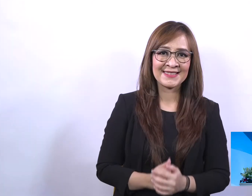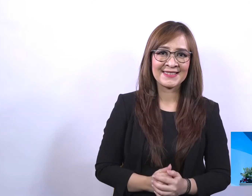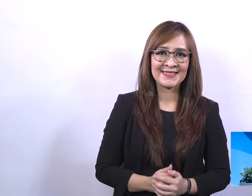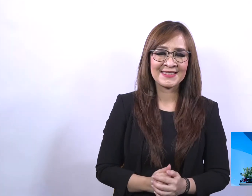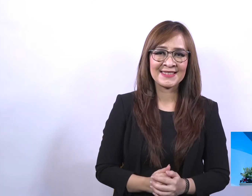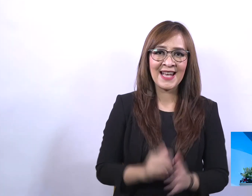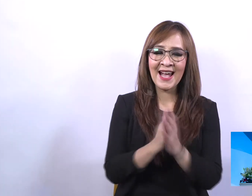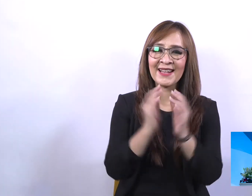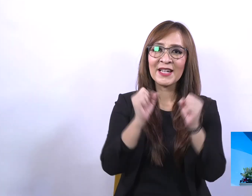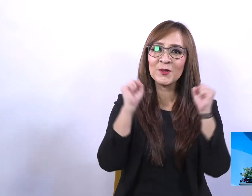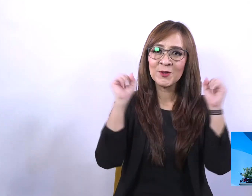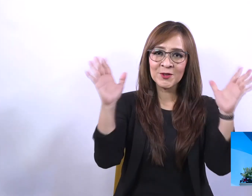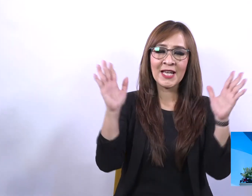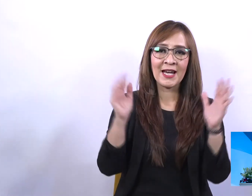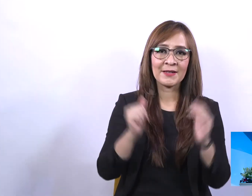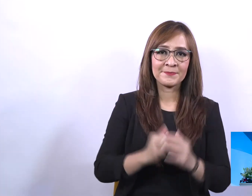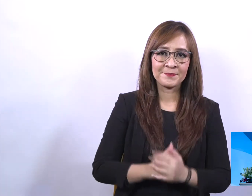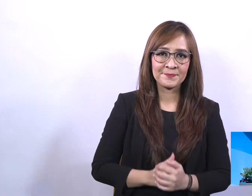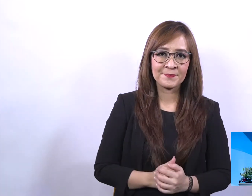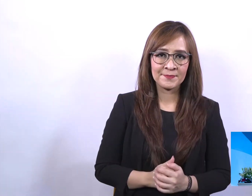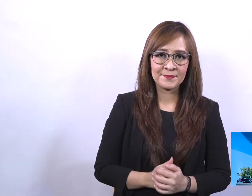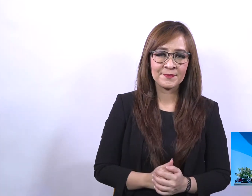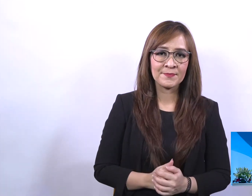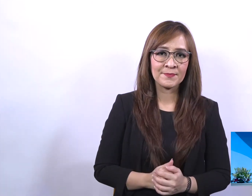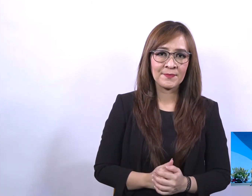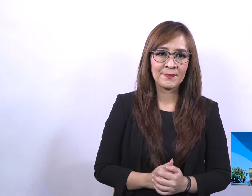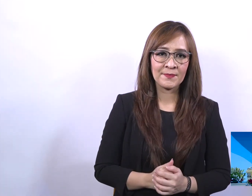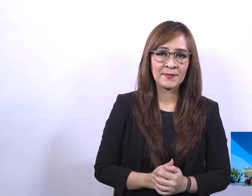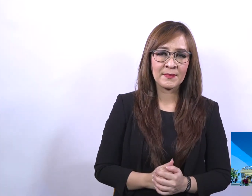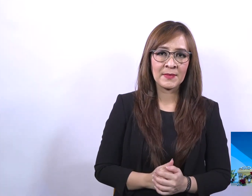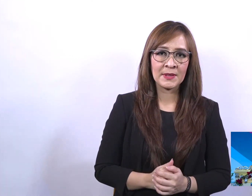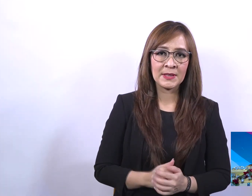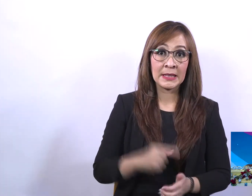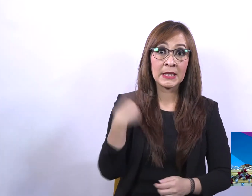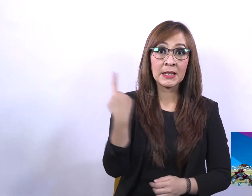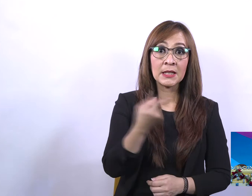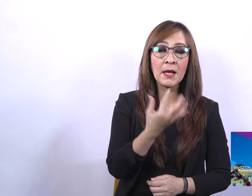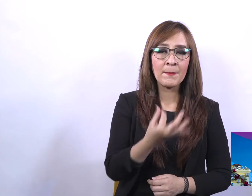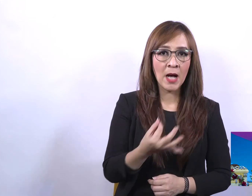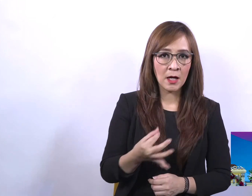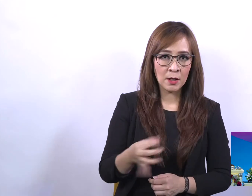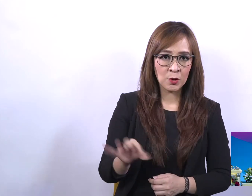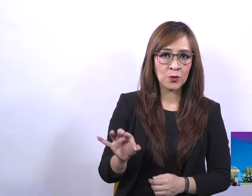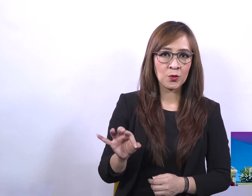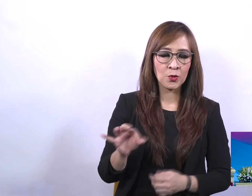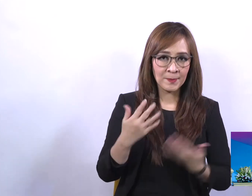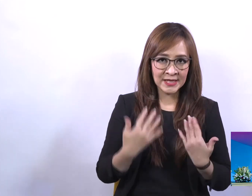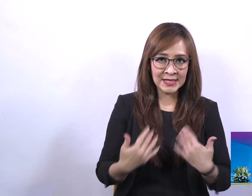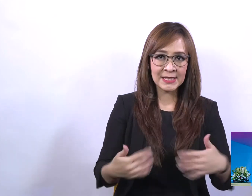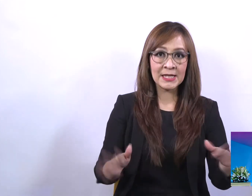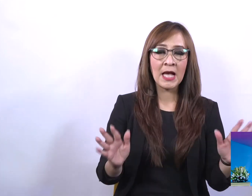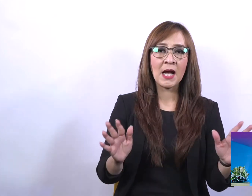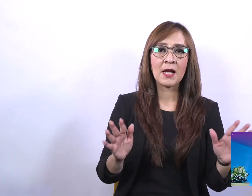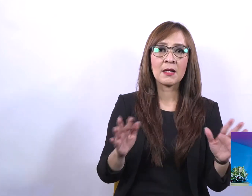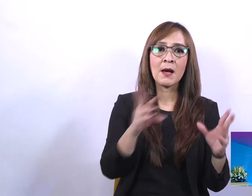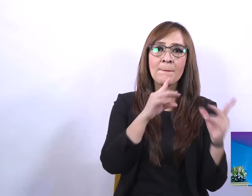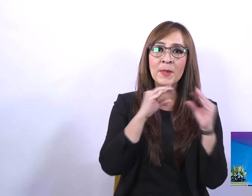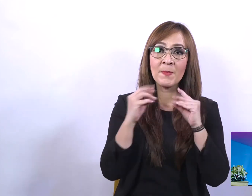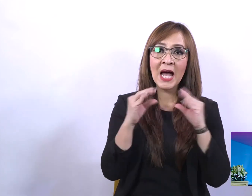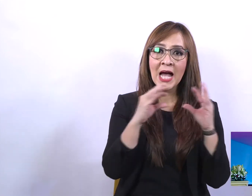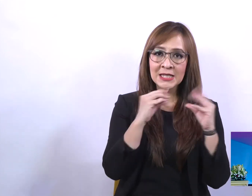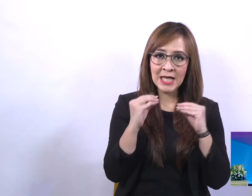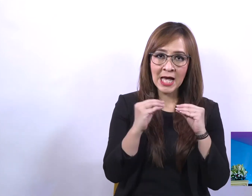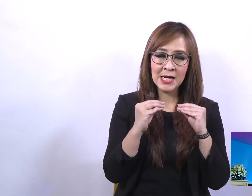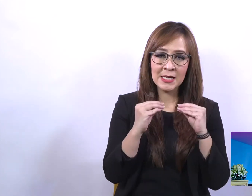a bright Haleluya survei kasih lam Tuhan kita baru saja menyelesaikan pembahasan